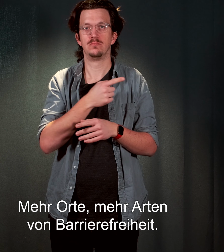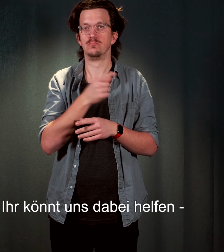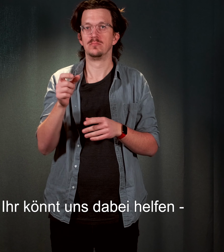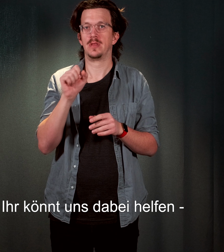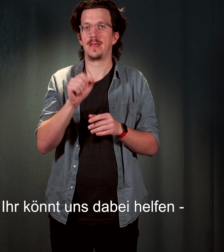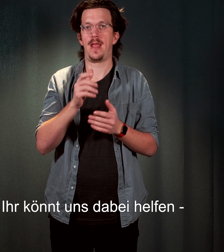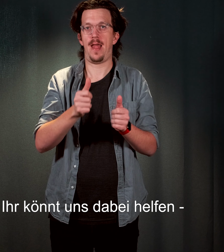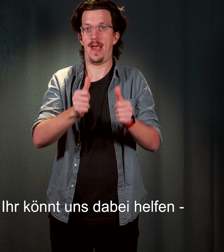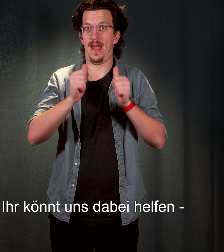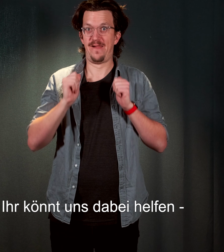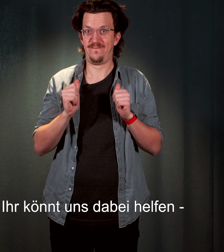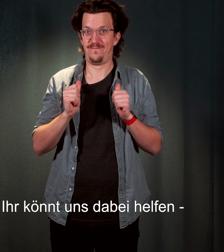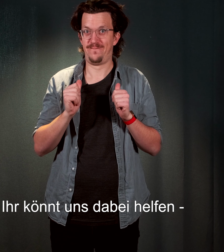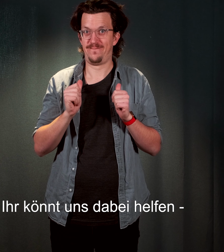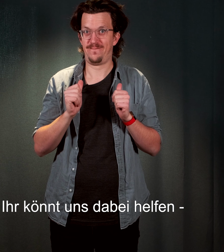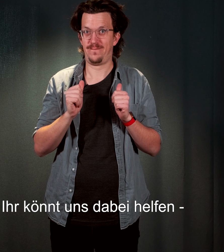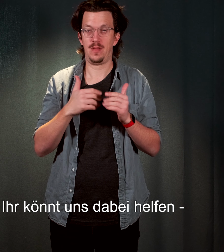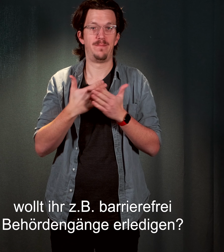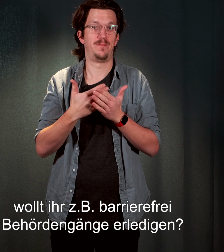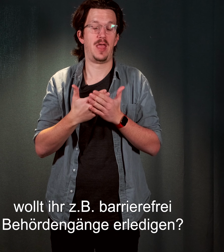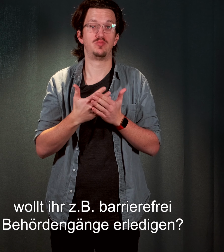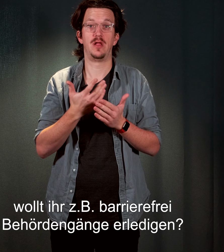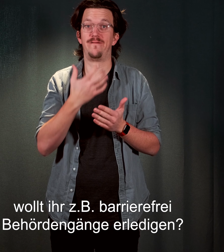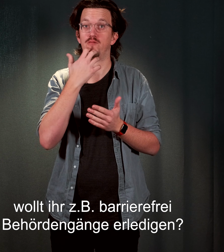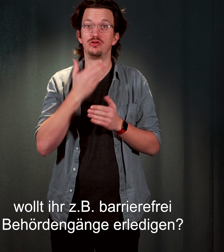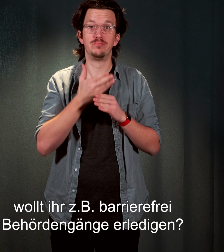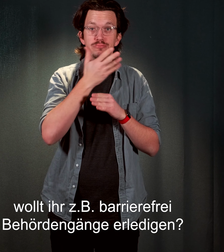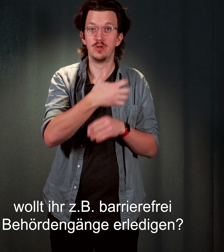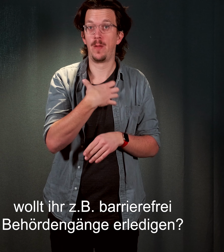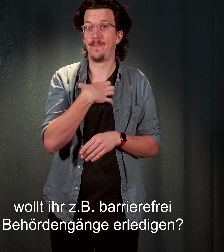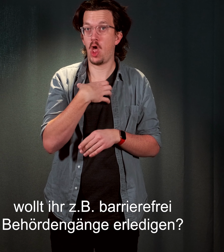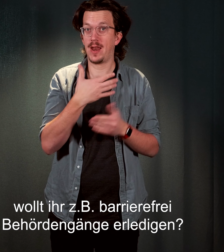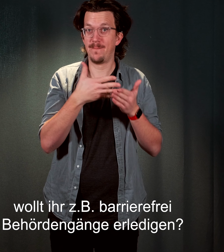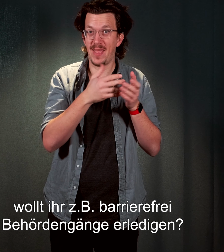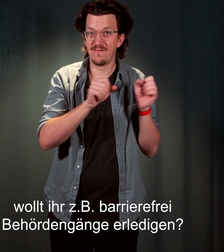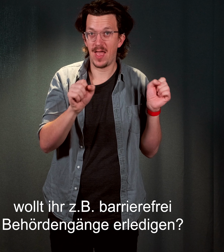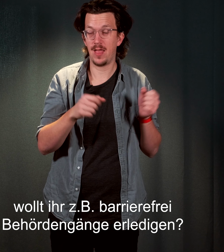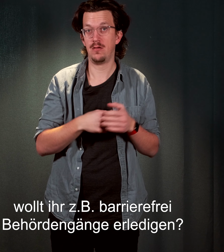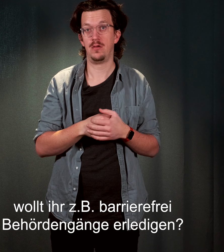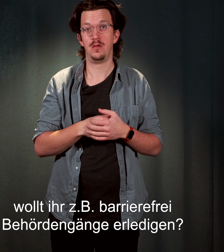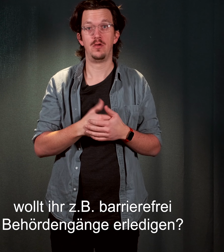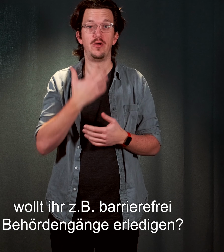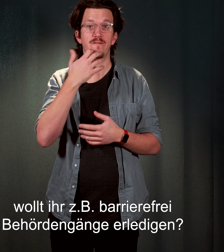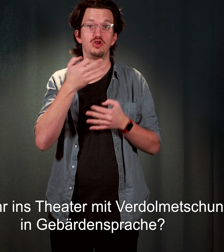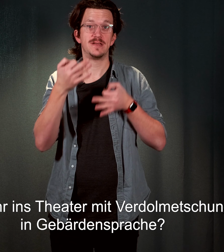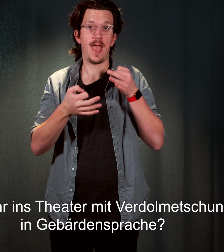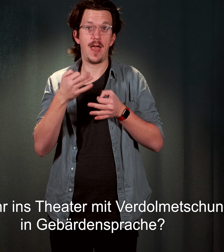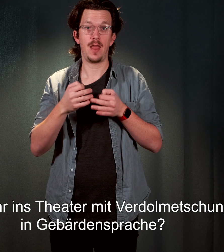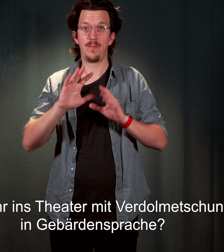Ihr könnt uns dabei helfen, wollt ihr zum Beispiel barrierefrei Behördengänge erledigen? Wollt ihr ins